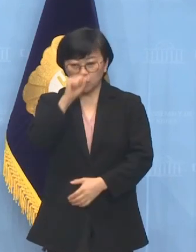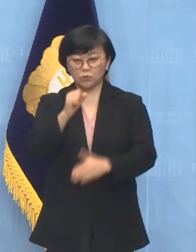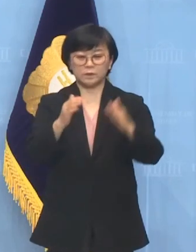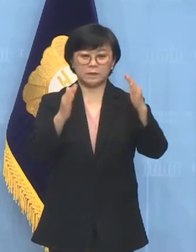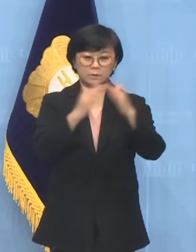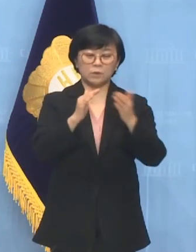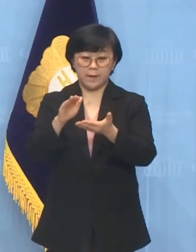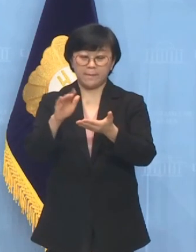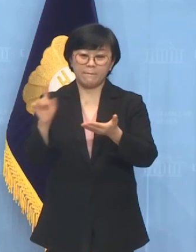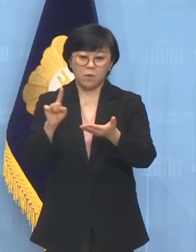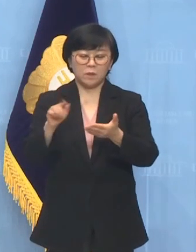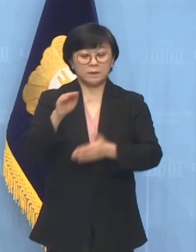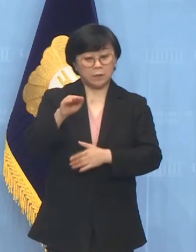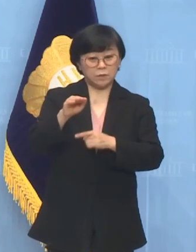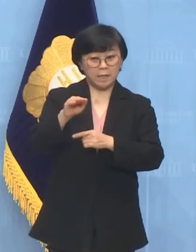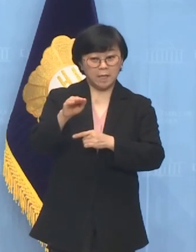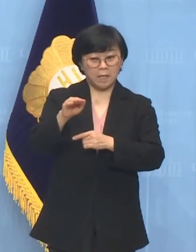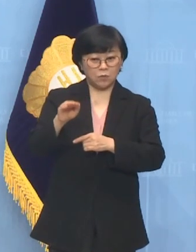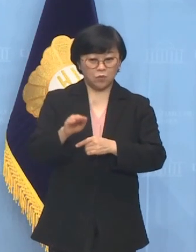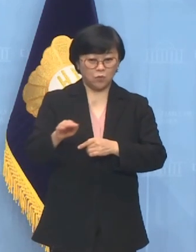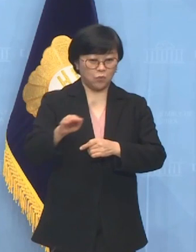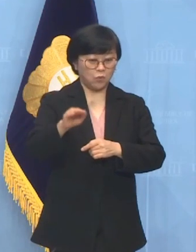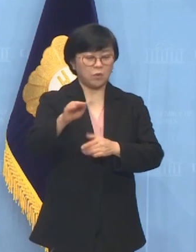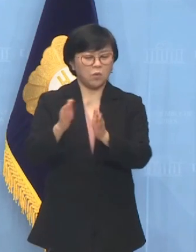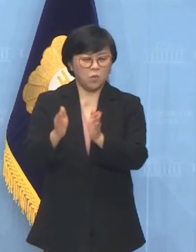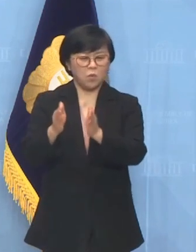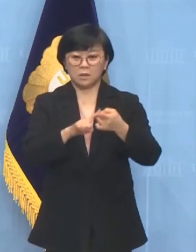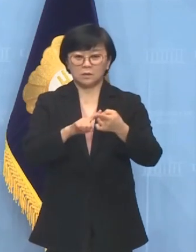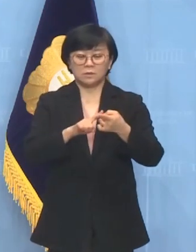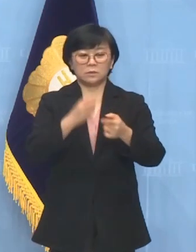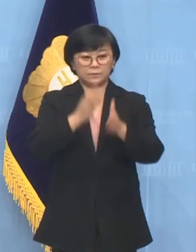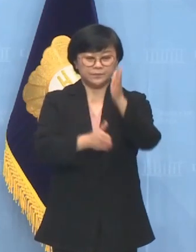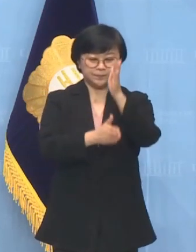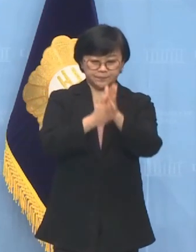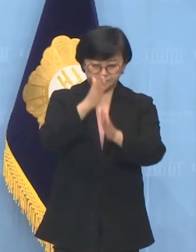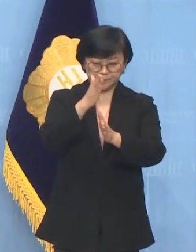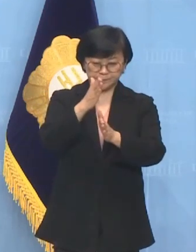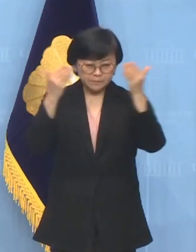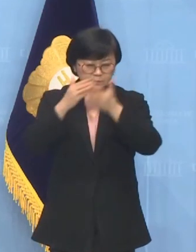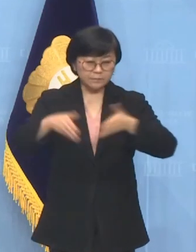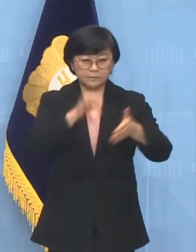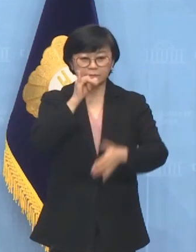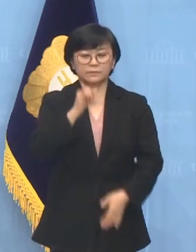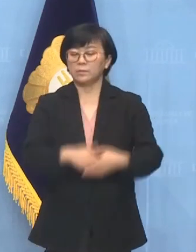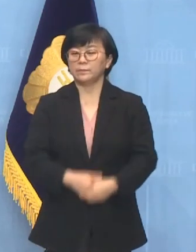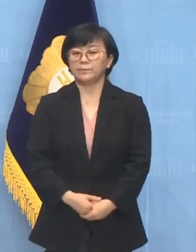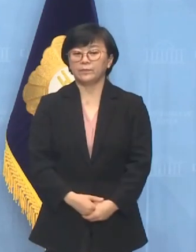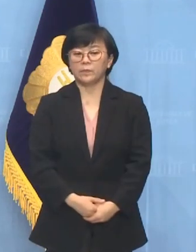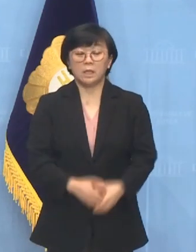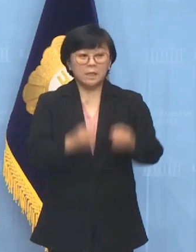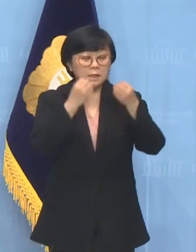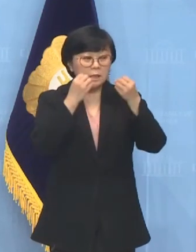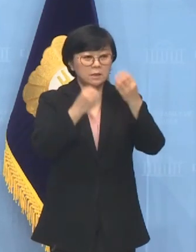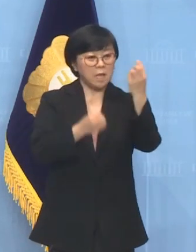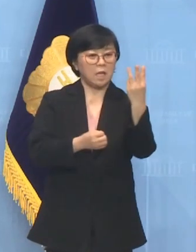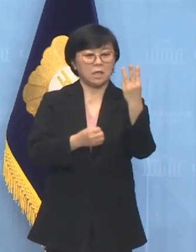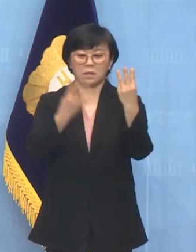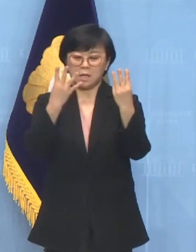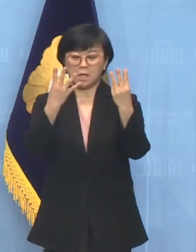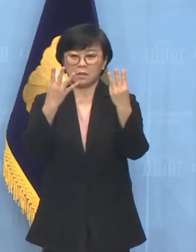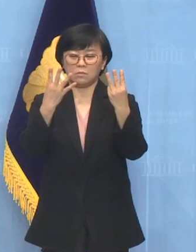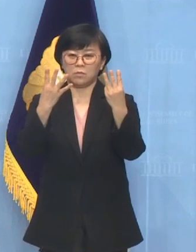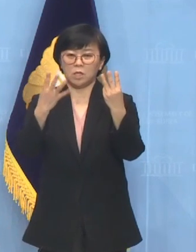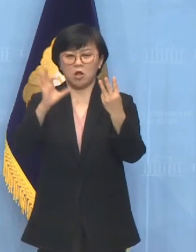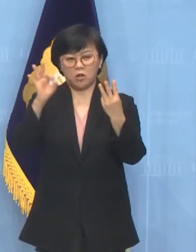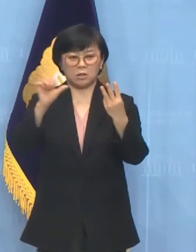주택을 공급할 것인가. 자동차 한 대도 회차하기 힘들 정도의 공간들이 지금 우리 서울시의 뒷골목엔 많은데요. 이런 곳은 3집이나 4집이나 5집,